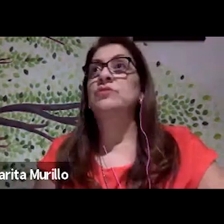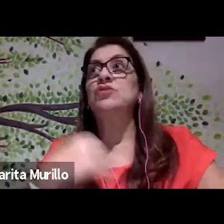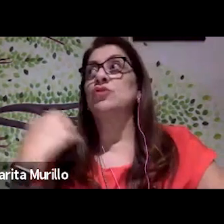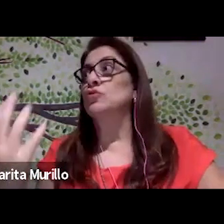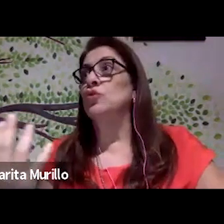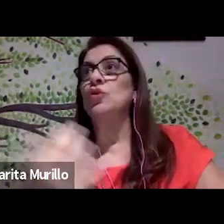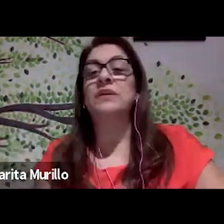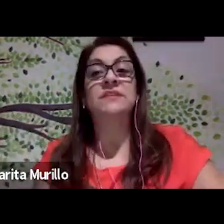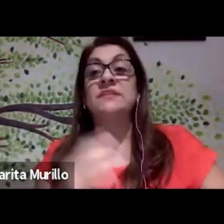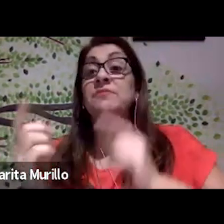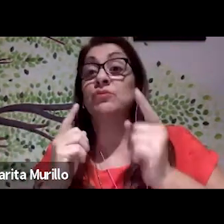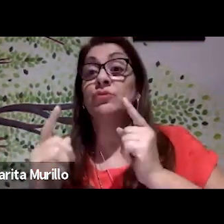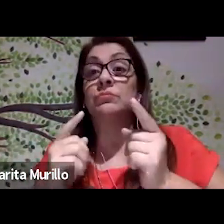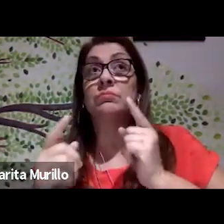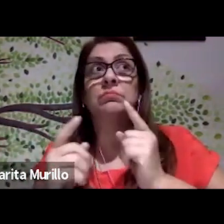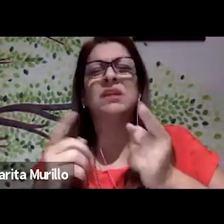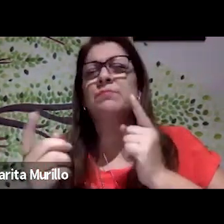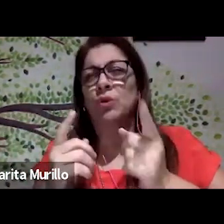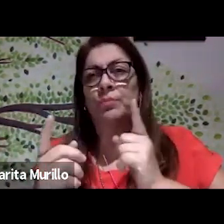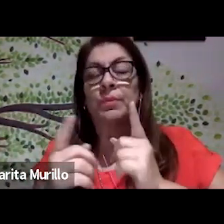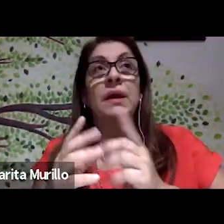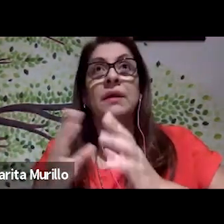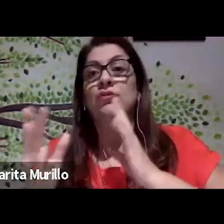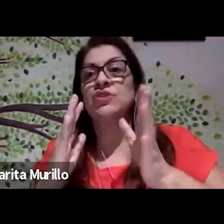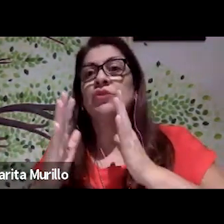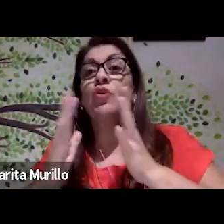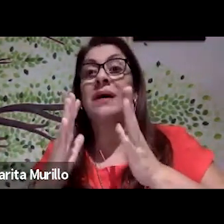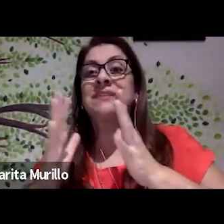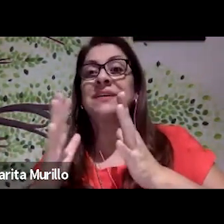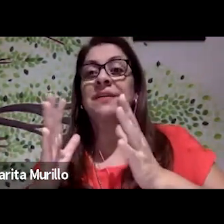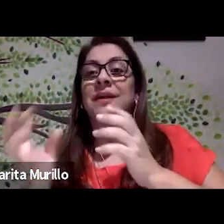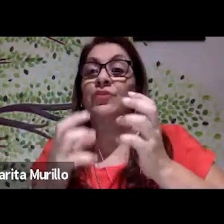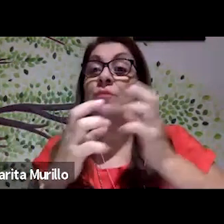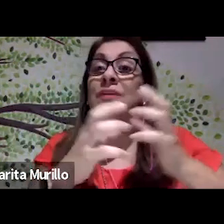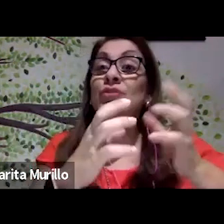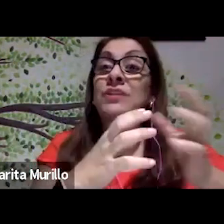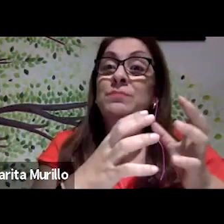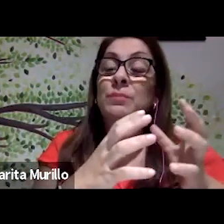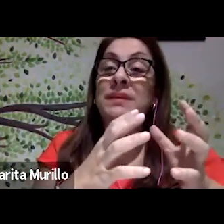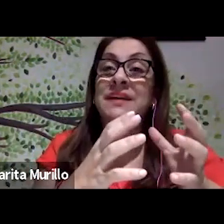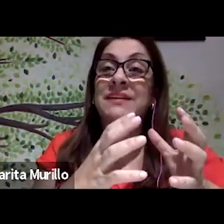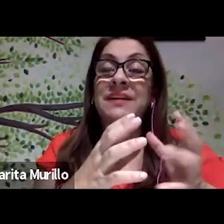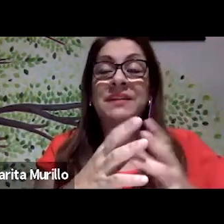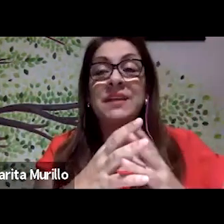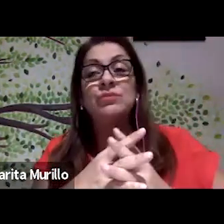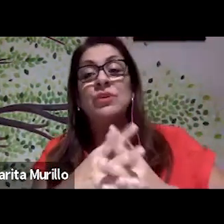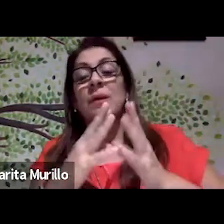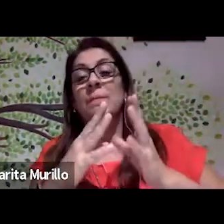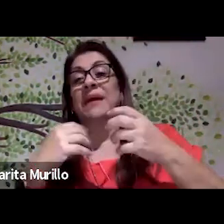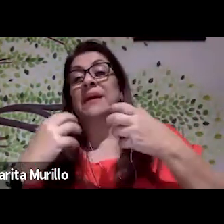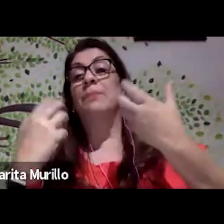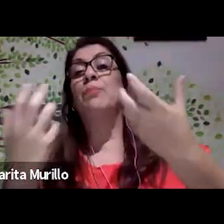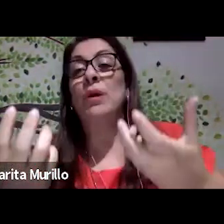peinados si son los colores si es el famoso tiktop que los chicos lo hacen entonces mando tip top que sean atractivos